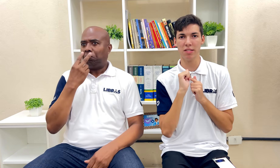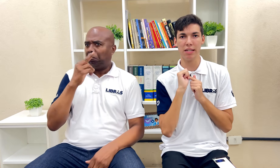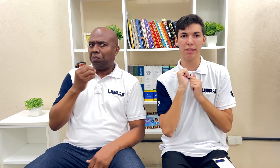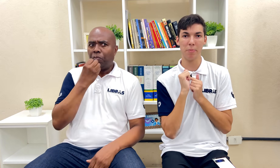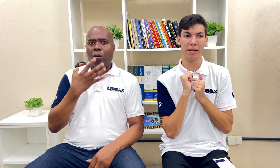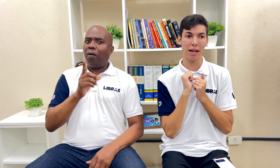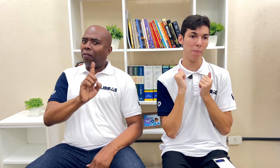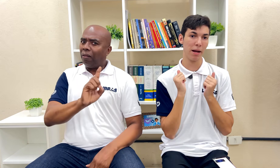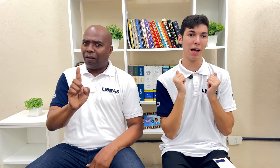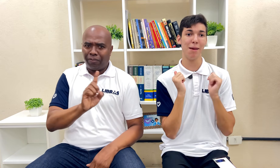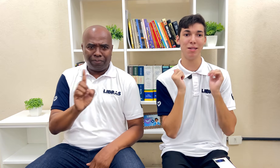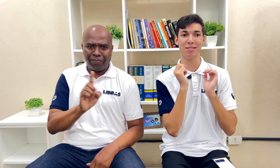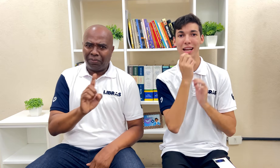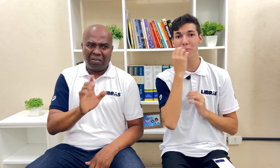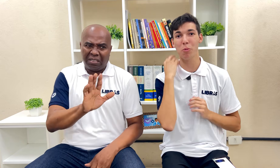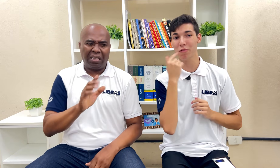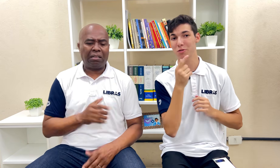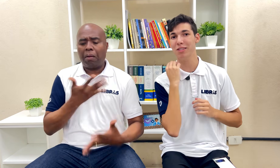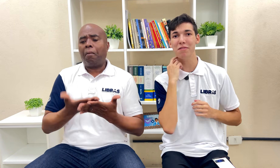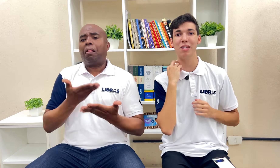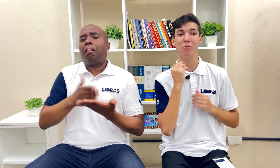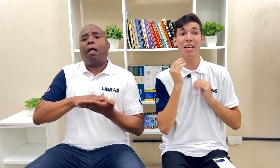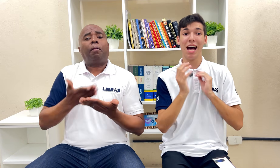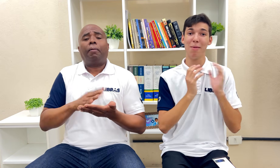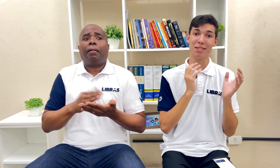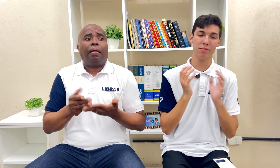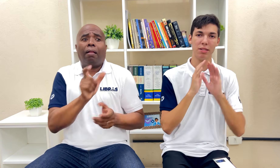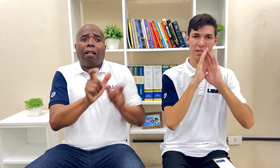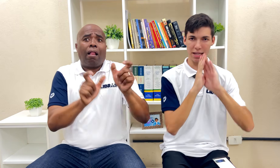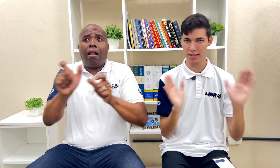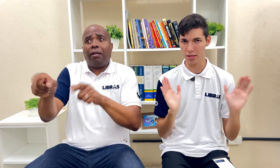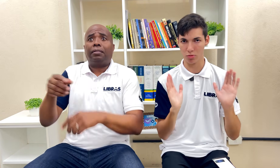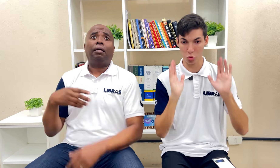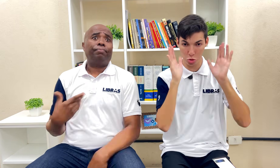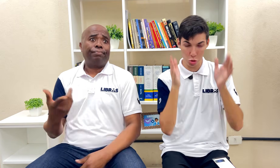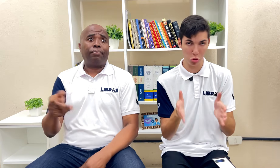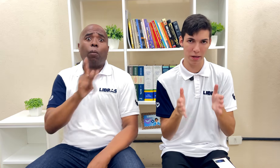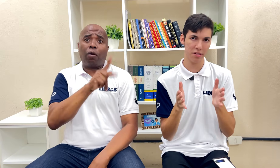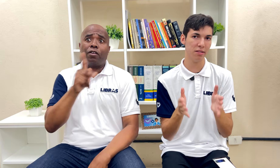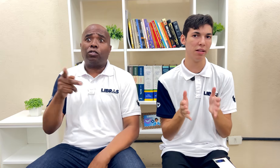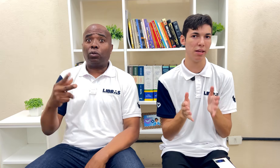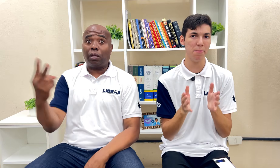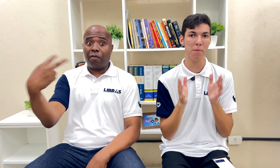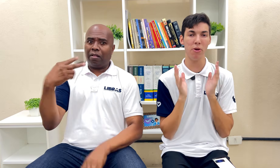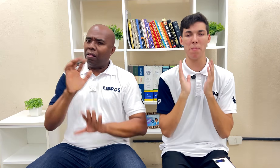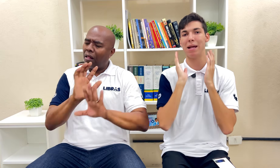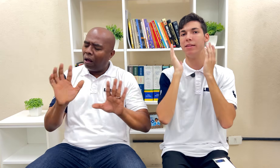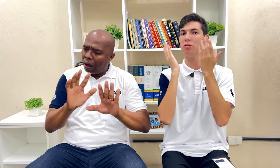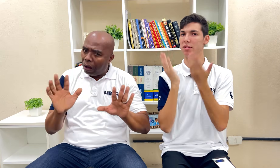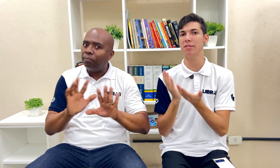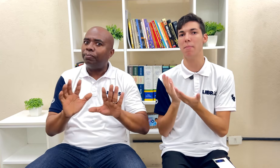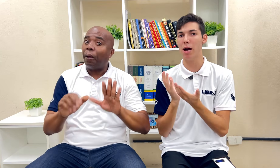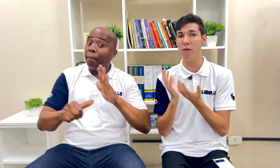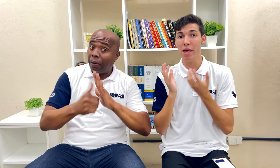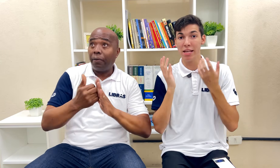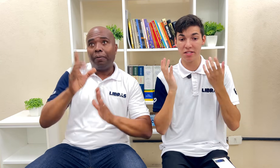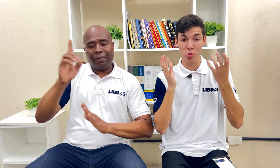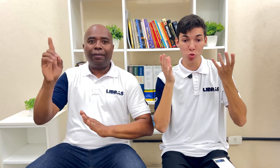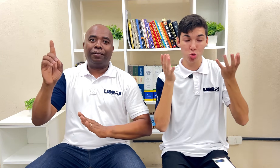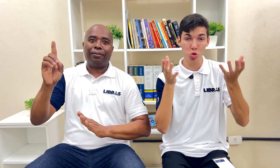têm que interpretar para, mas ali meu professor tá vendo. Mas esquece isso. O surdo precisa entender, primeiro é para Deus esse trabalho e segundo o